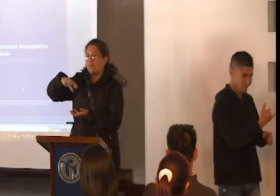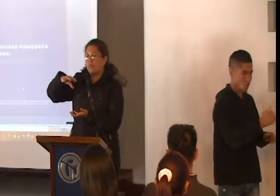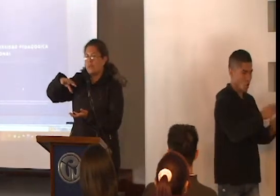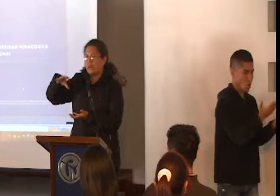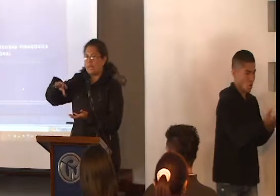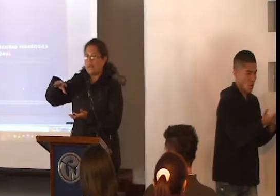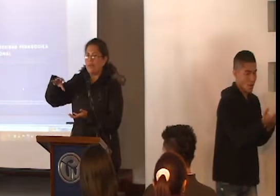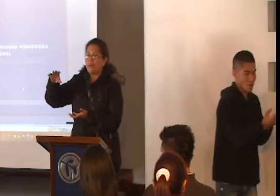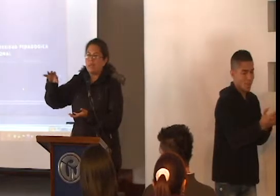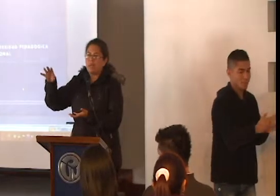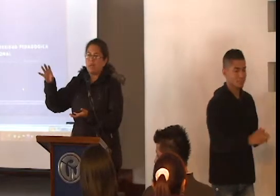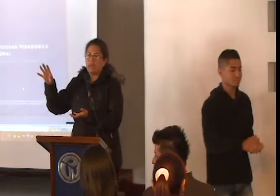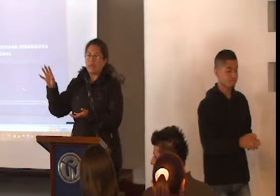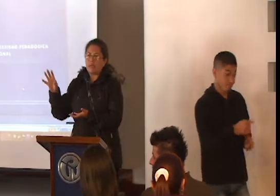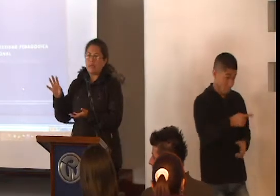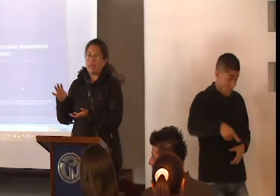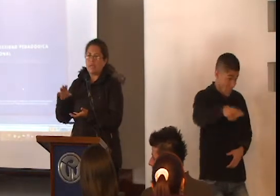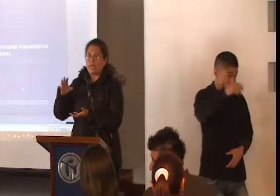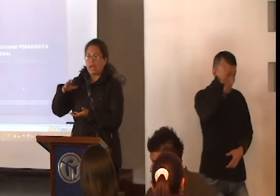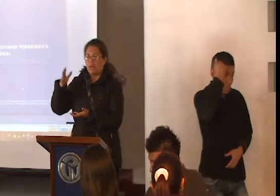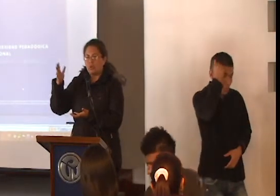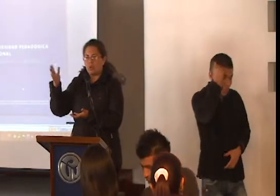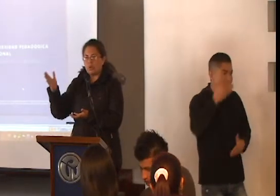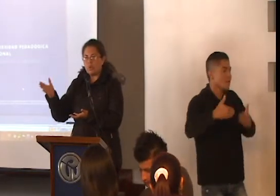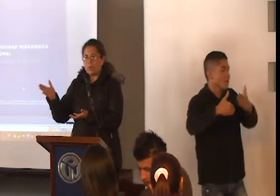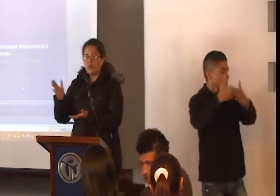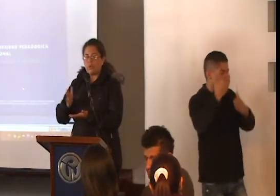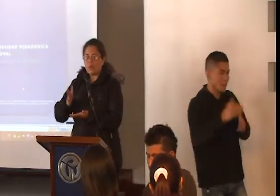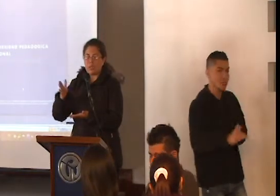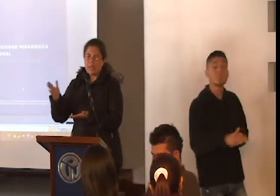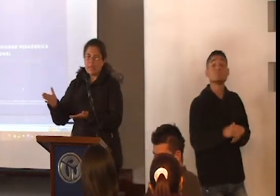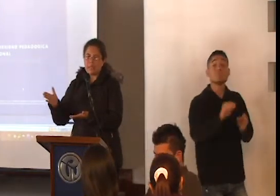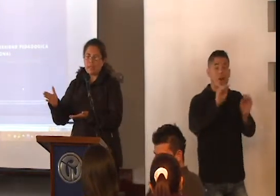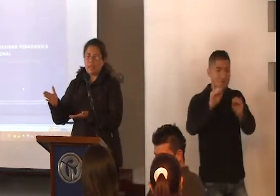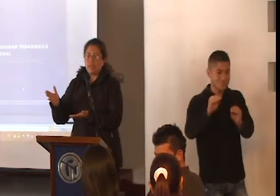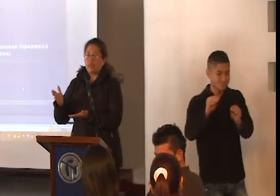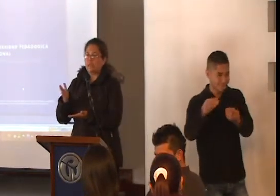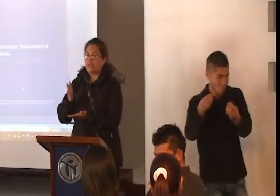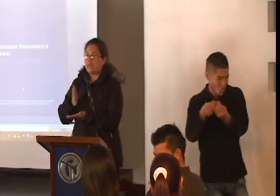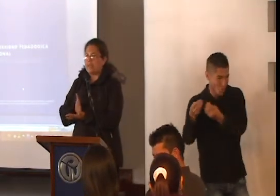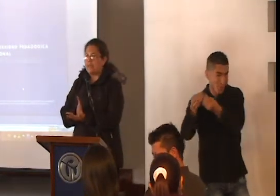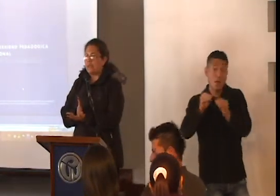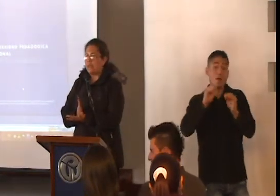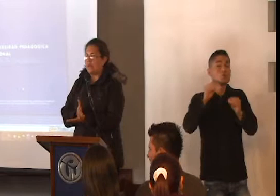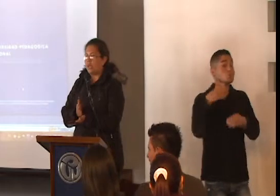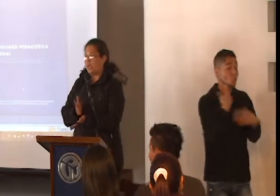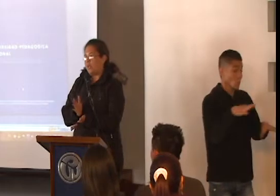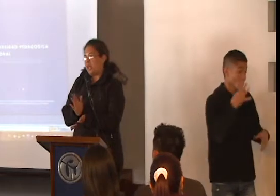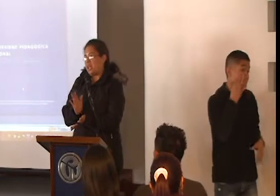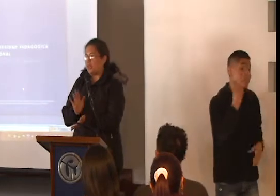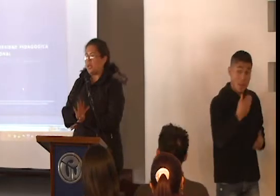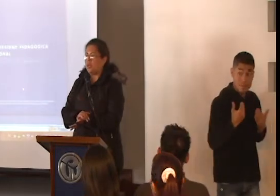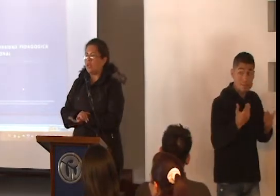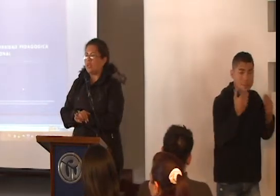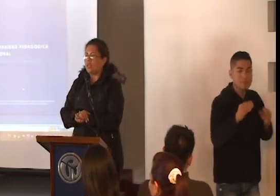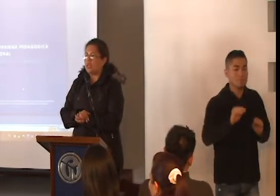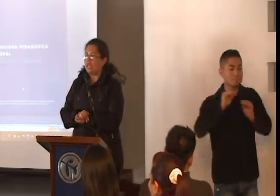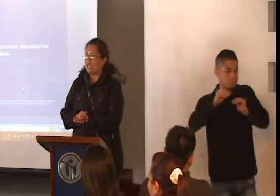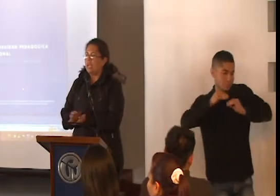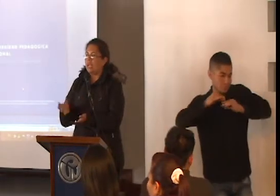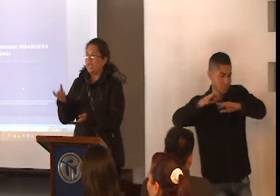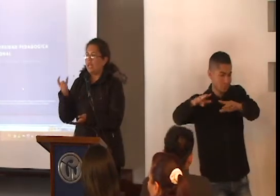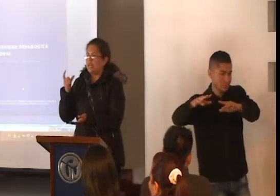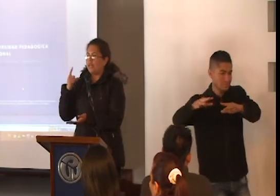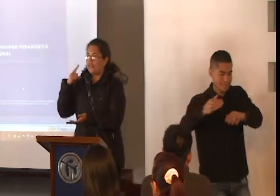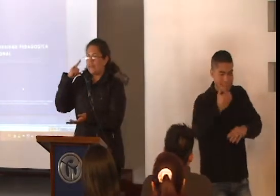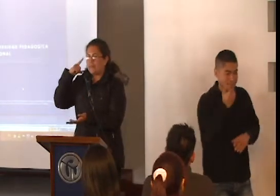mismos profesores empezaron a transmitirle a los otros compañeros su experiencia. Entonces se diseñaron, por ejemplo, hay un niño